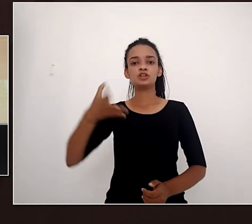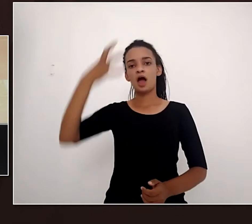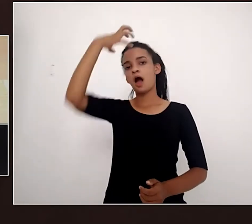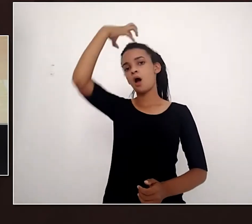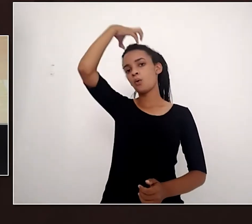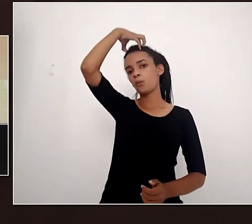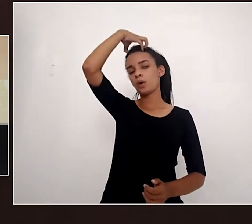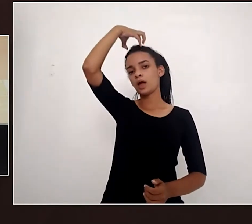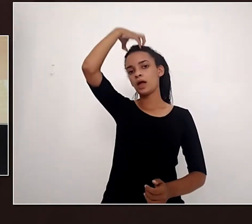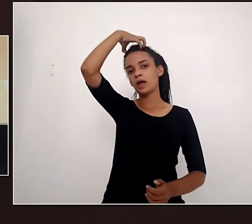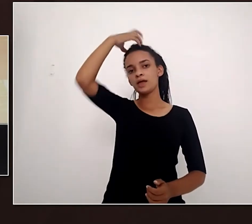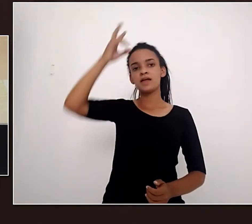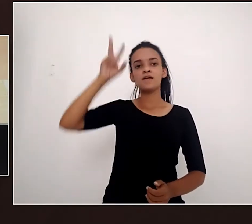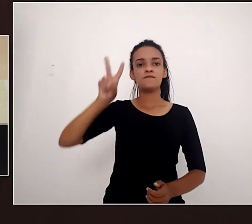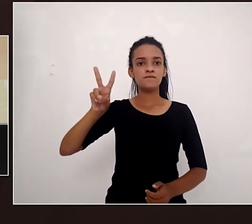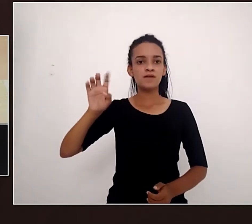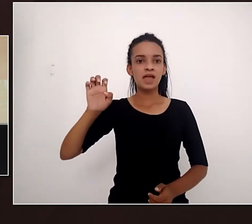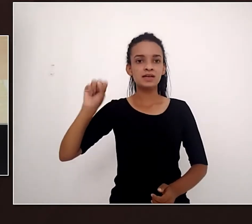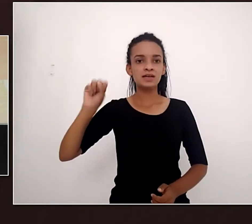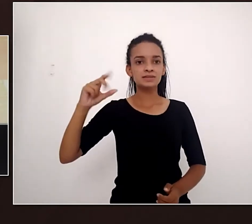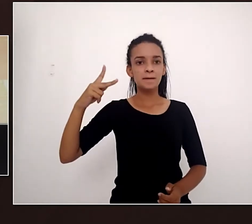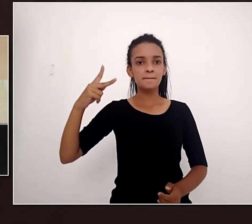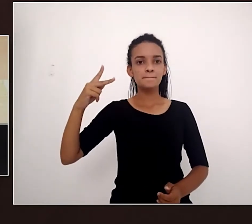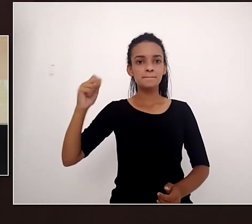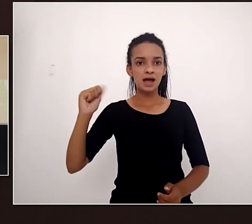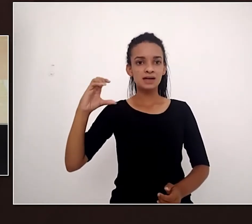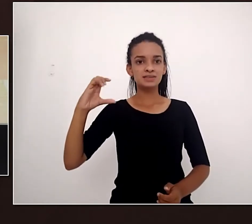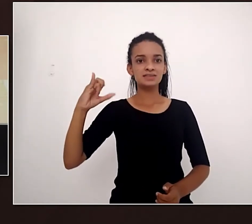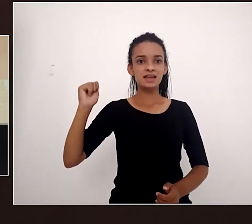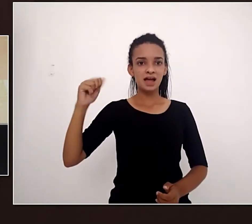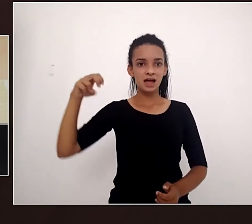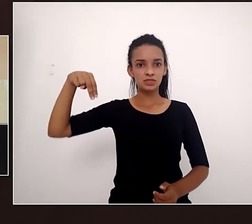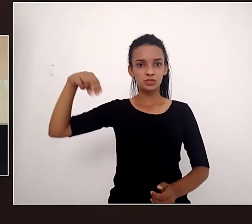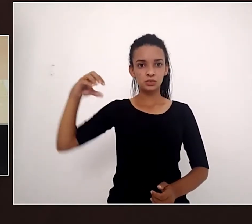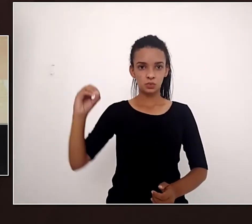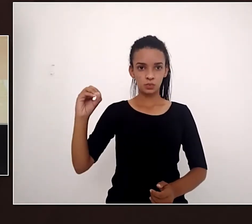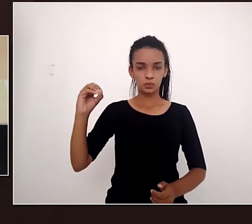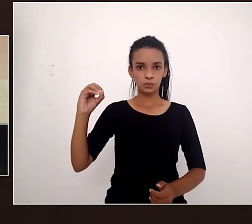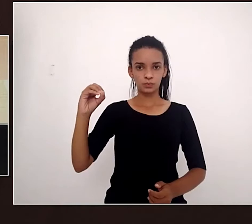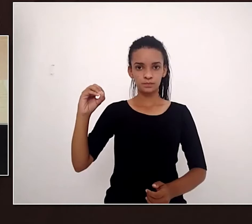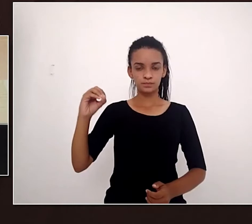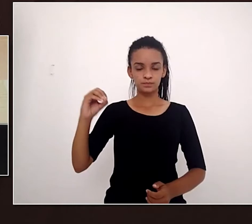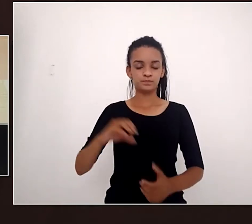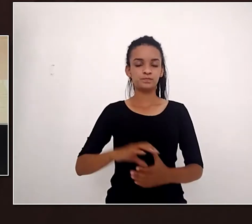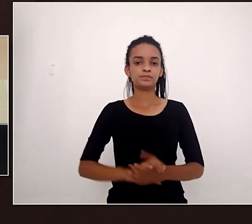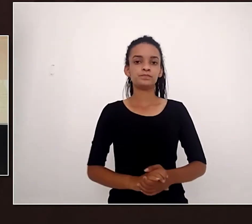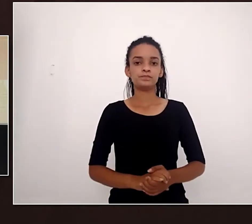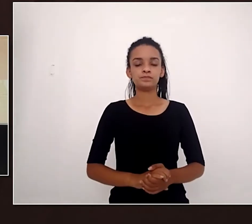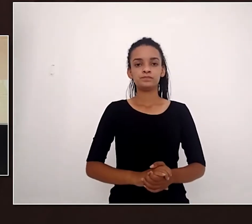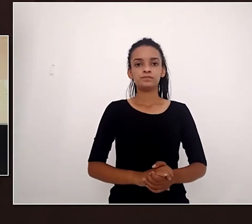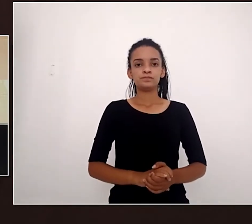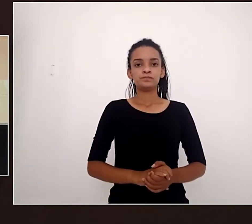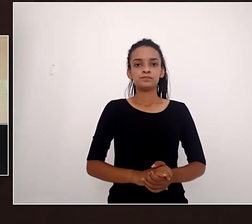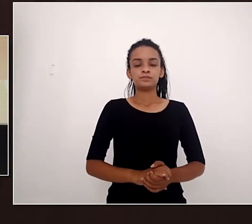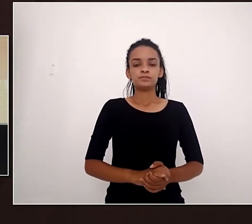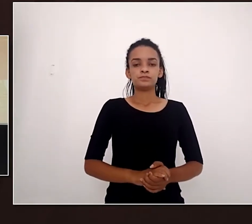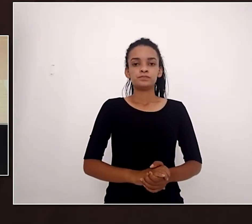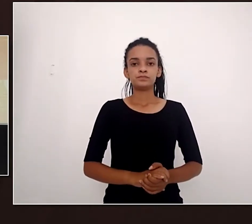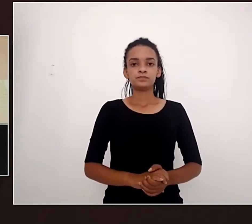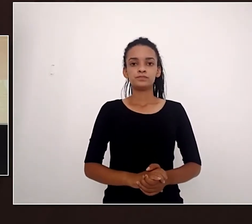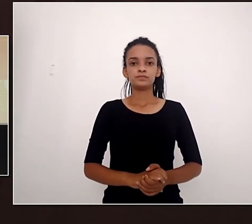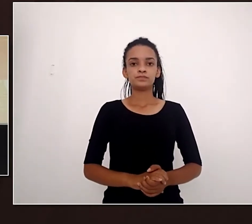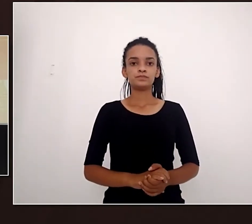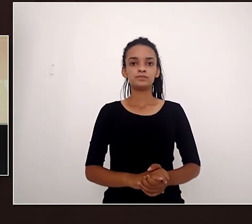Vespasiano, e quem liderou o sítio a Jerusalém, a conquista de Jerusalém, foi o seu filho